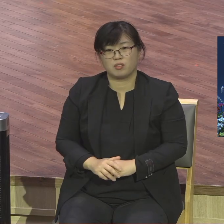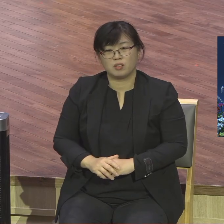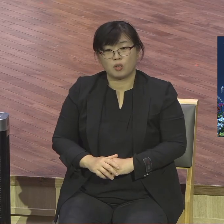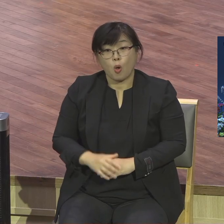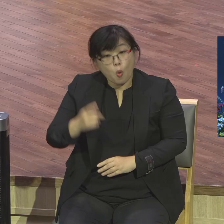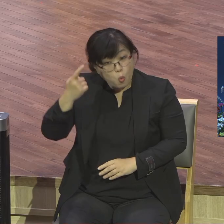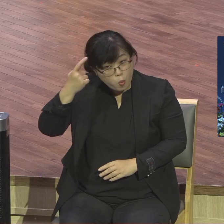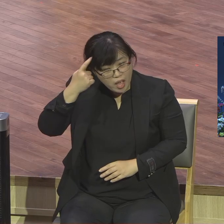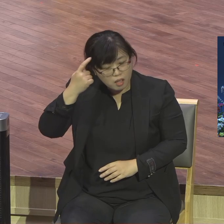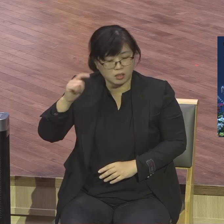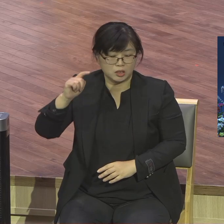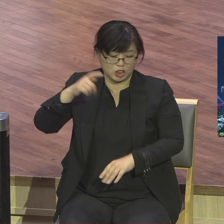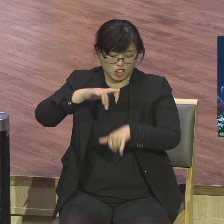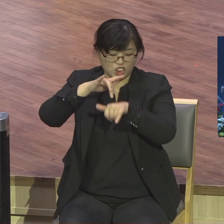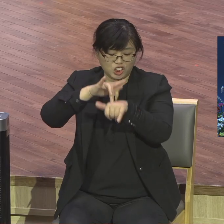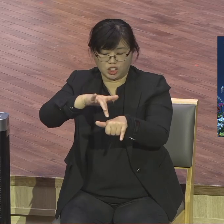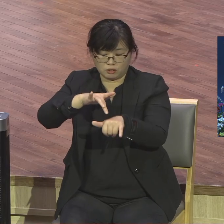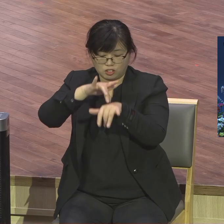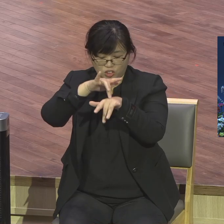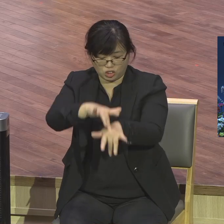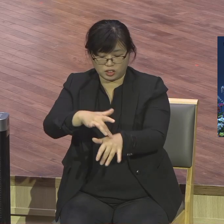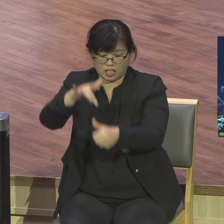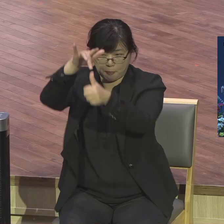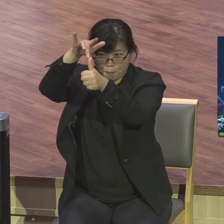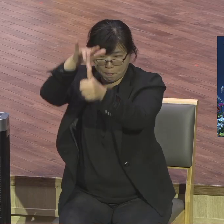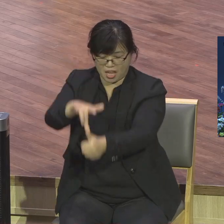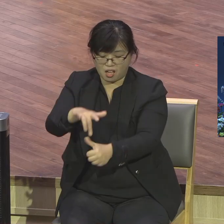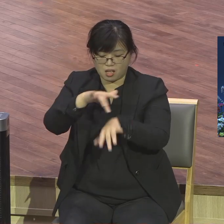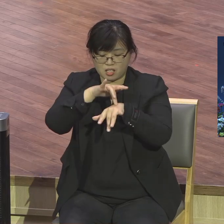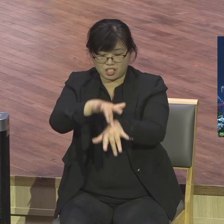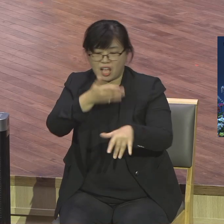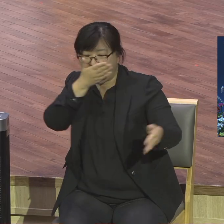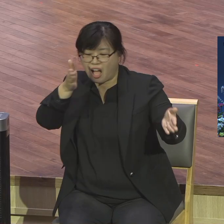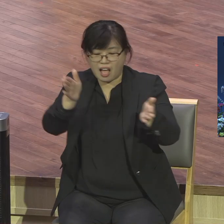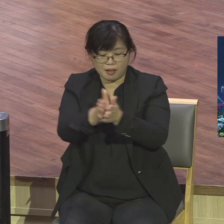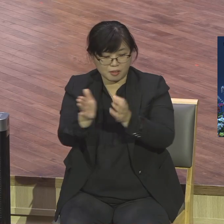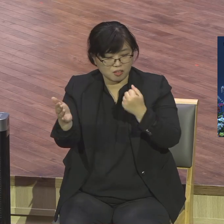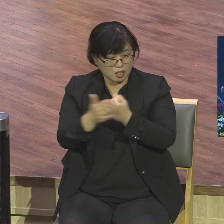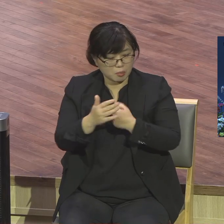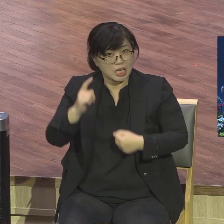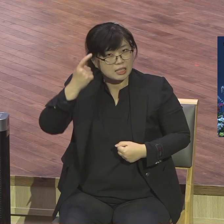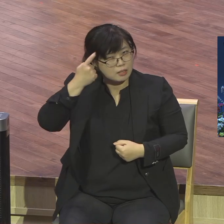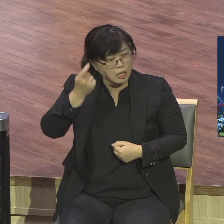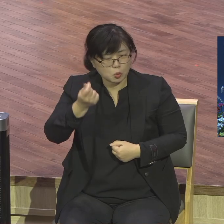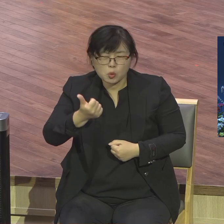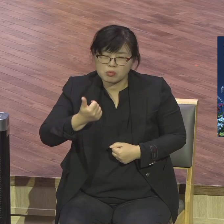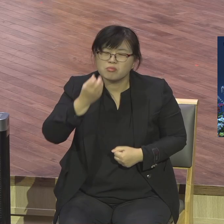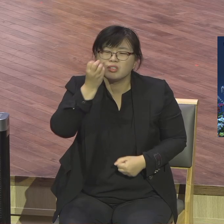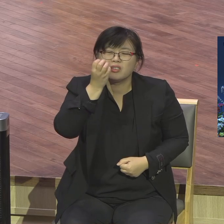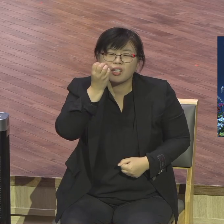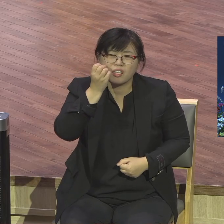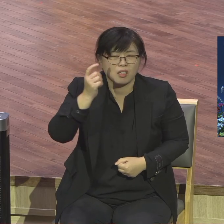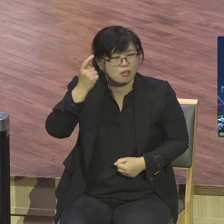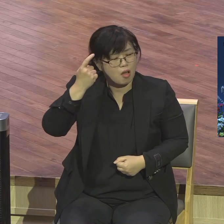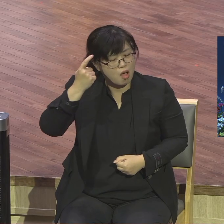이 지금요 이 산당이 이 가난한 땅에 이렇게 많은 온전히 우상이에요 우상 이 가난한